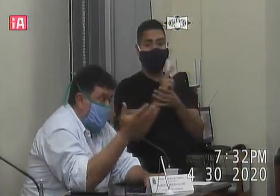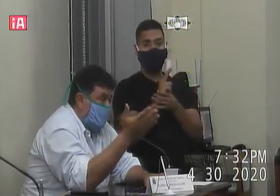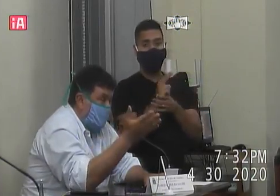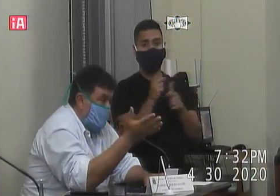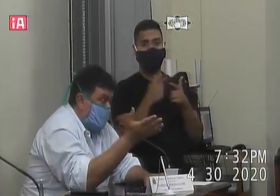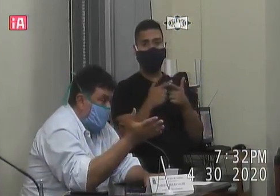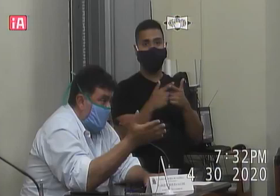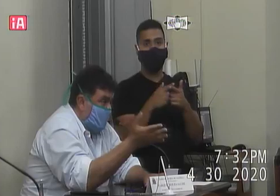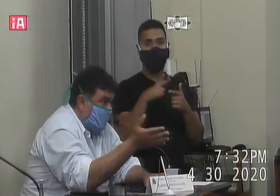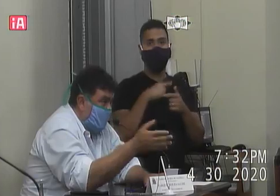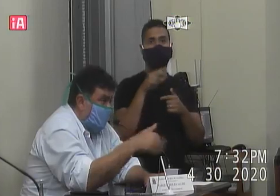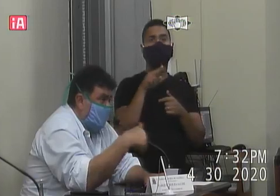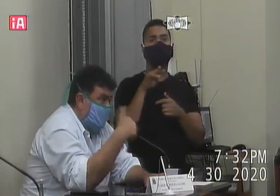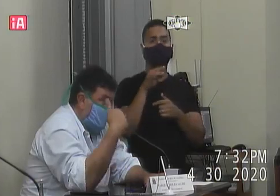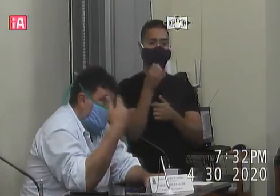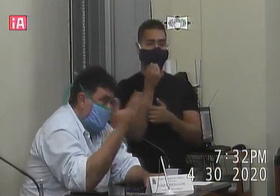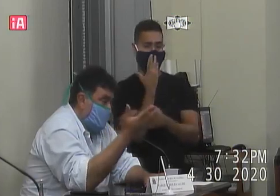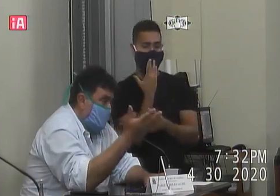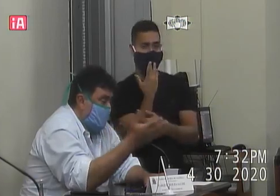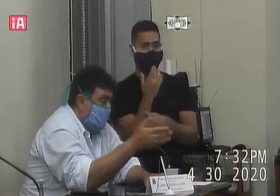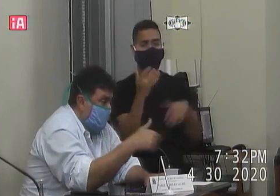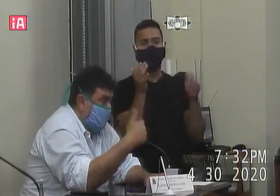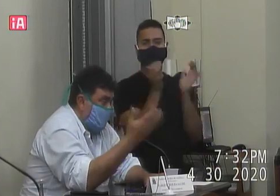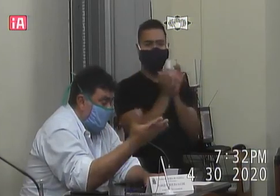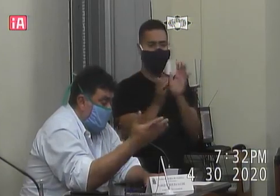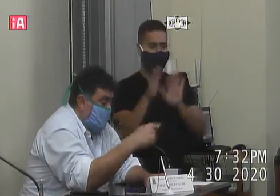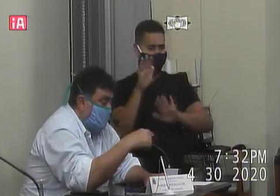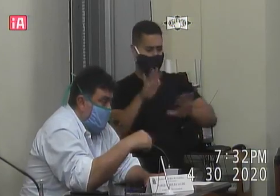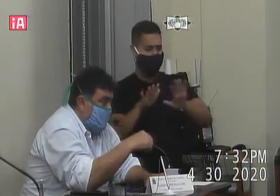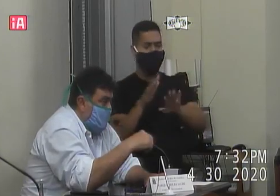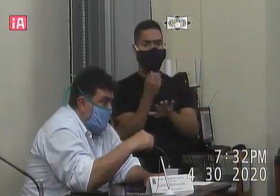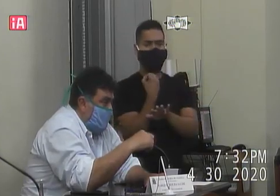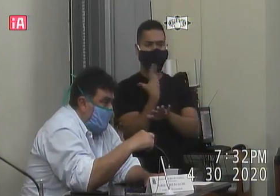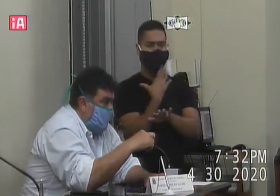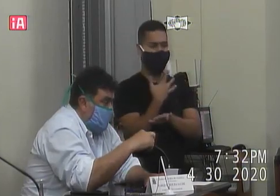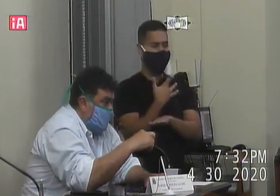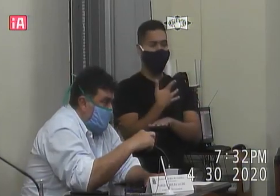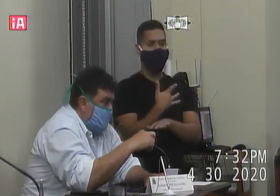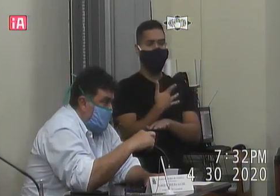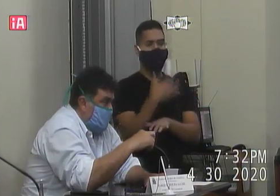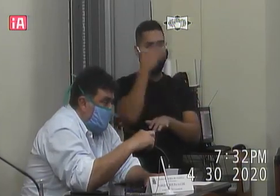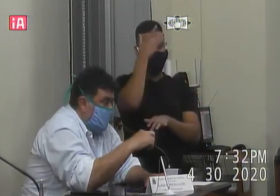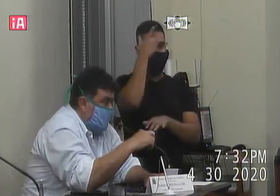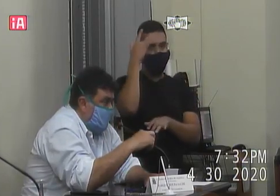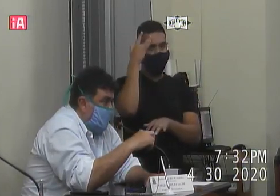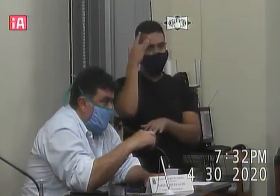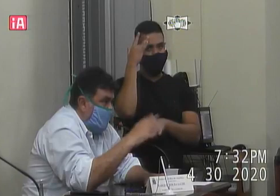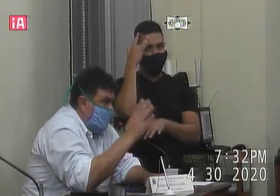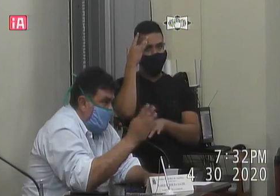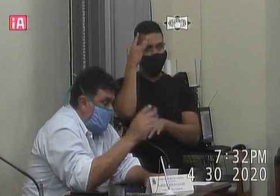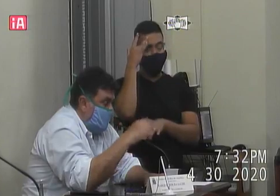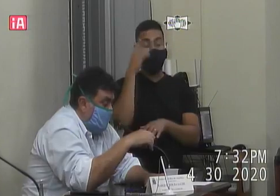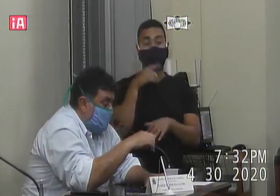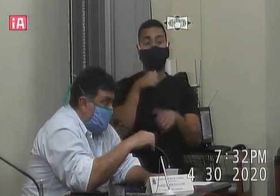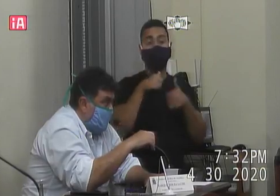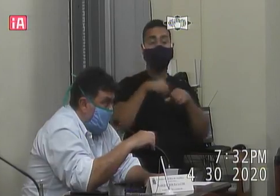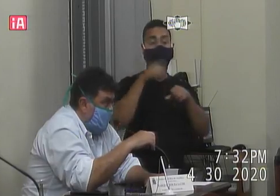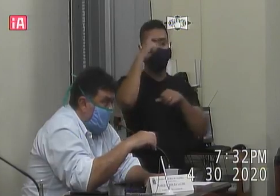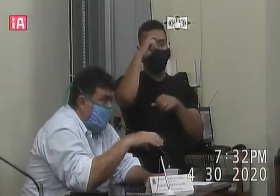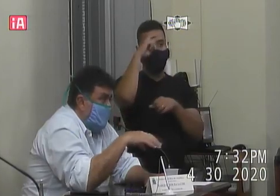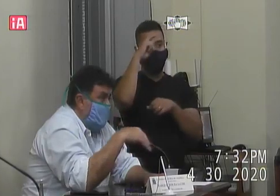de termos uma UTI de qualidade, né, uma equipe que cuida muito bem dos pacientes internados nessa